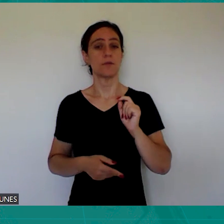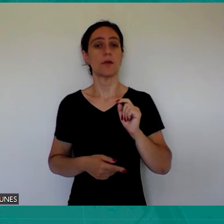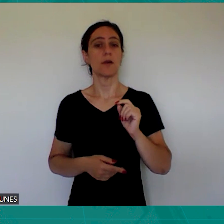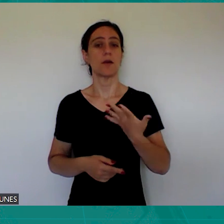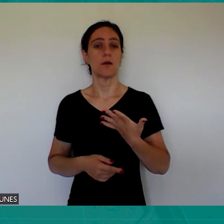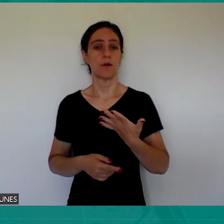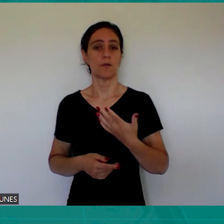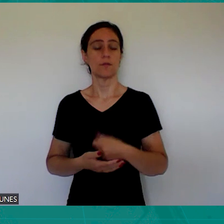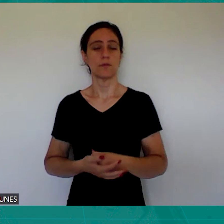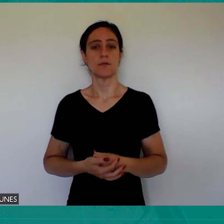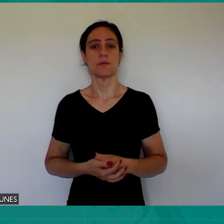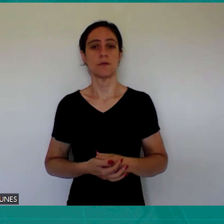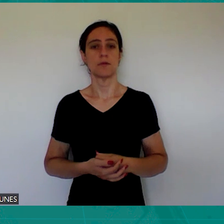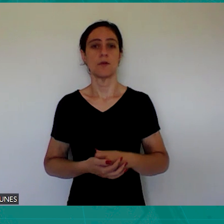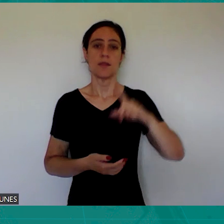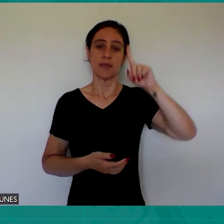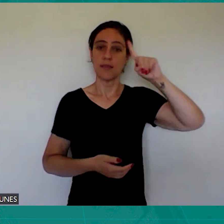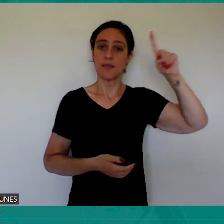sendo governados